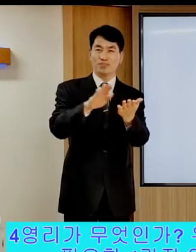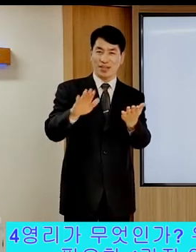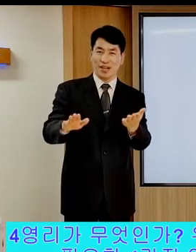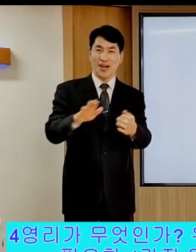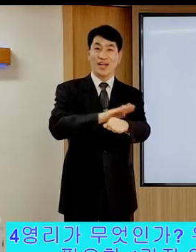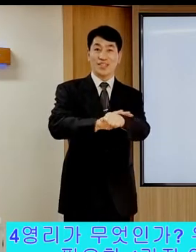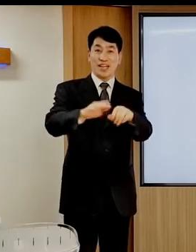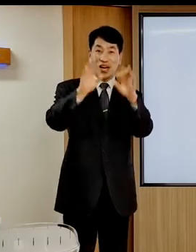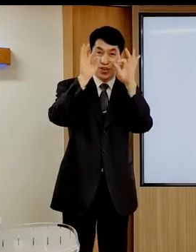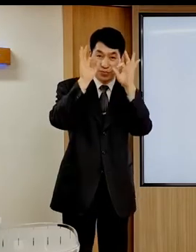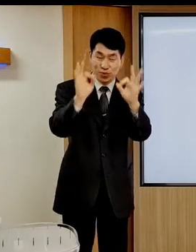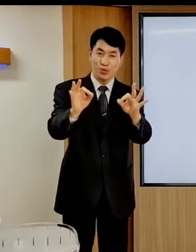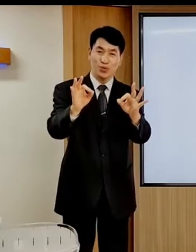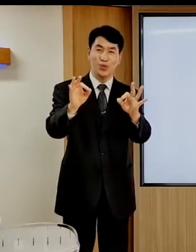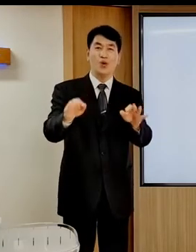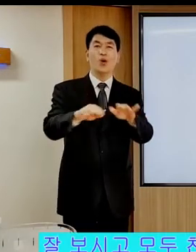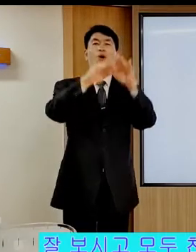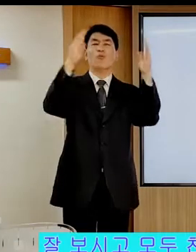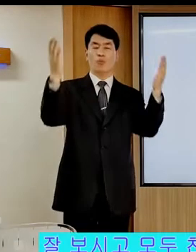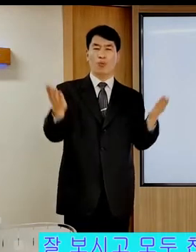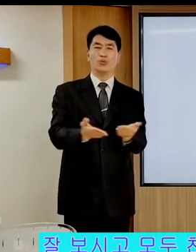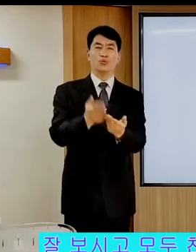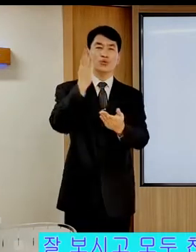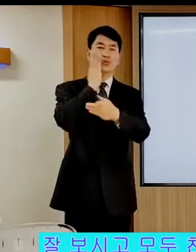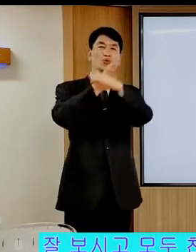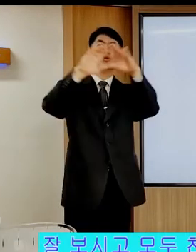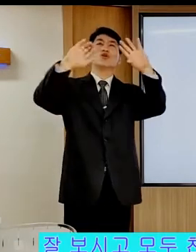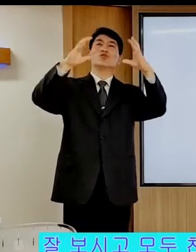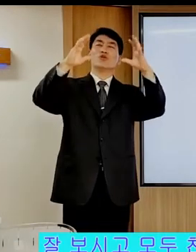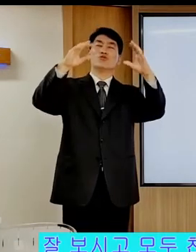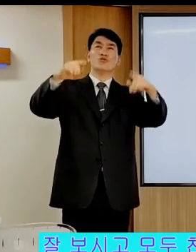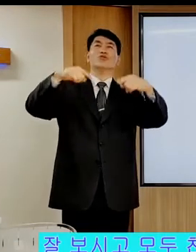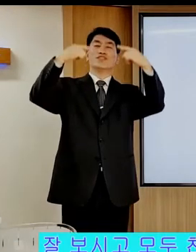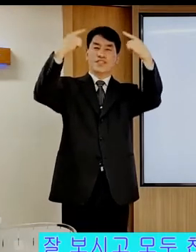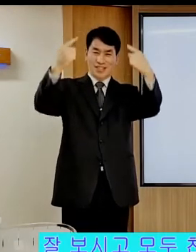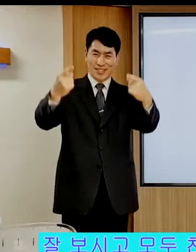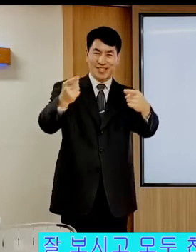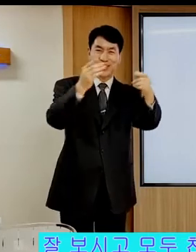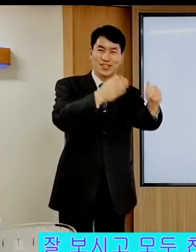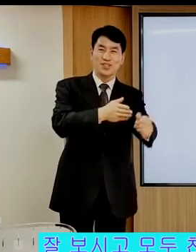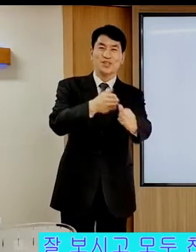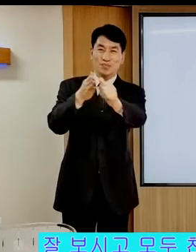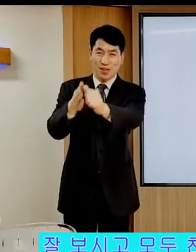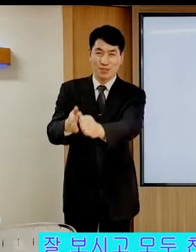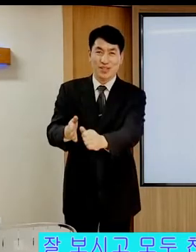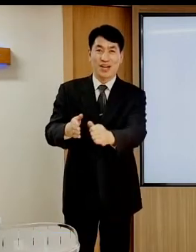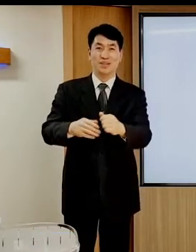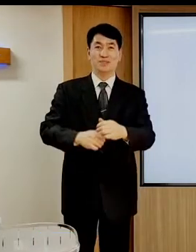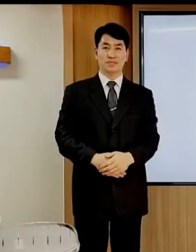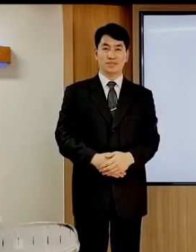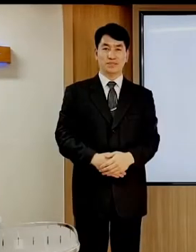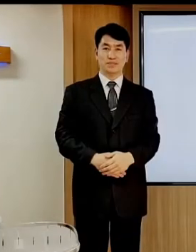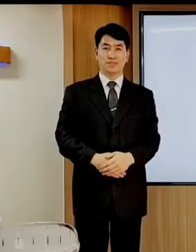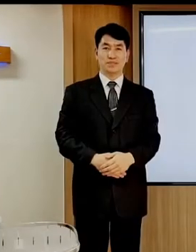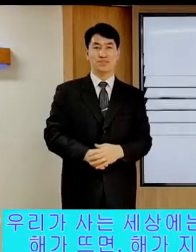원리입니다. 잘 보시고 모두 천국 가시기를 바랍니다.